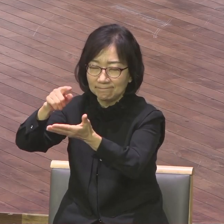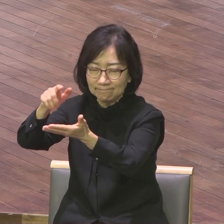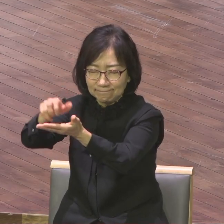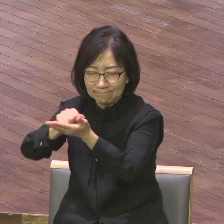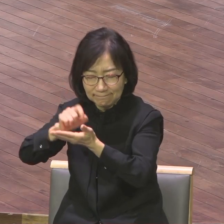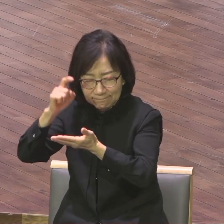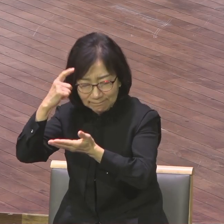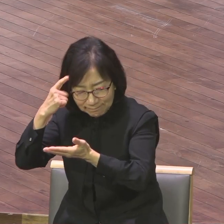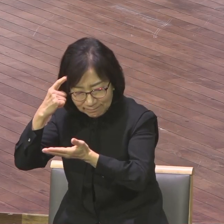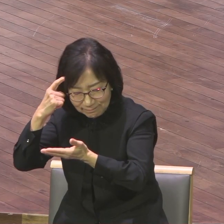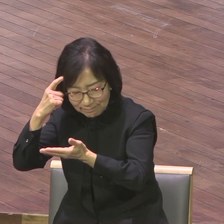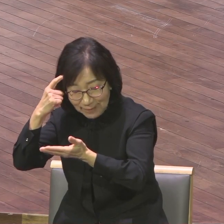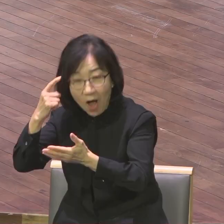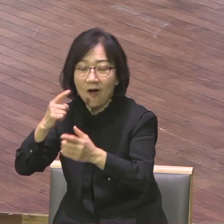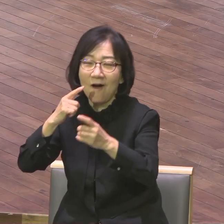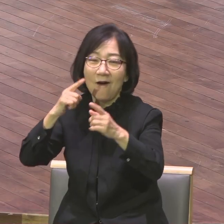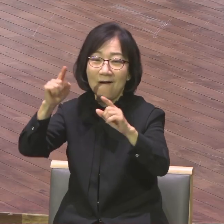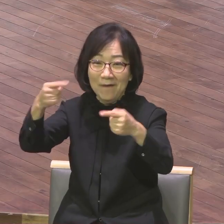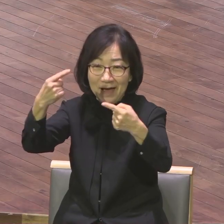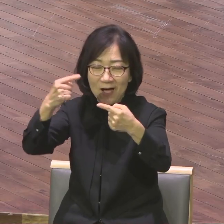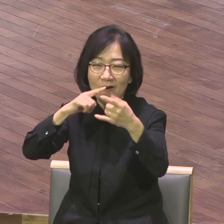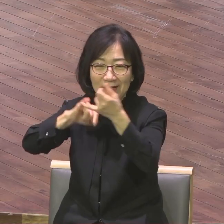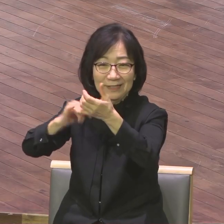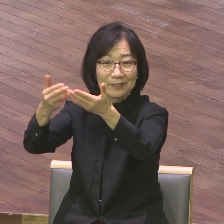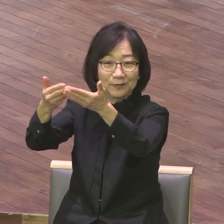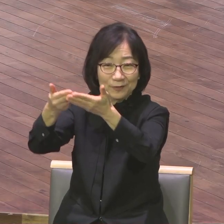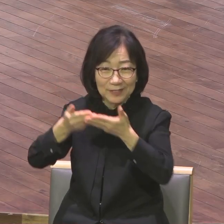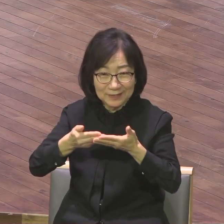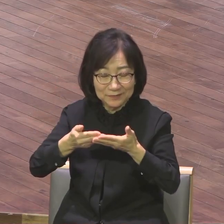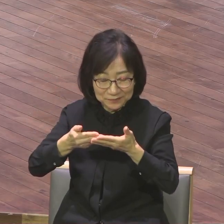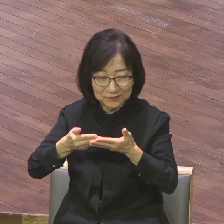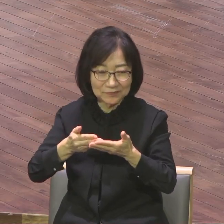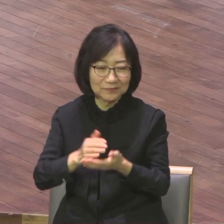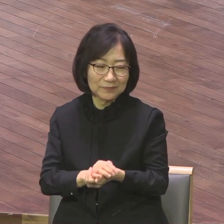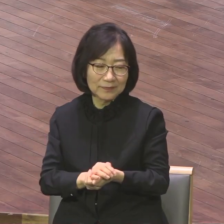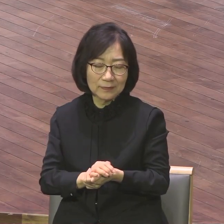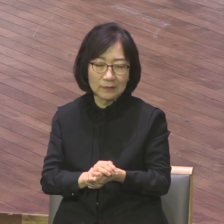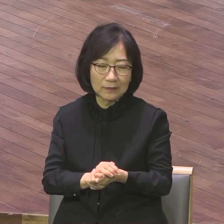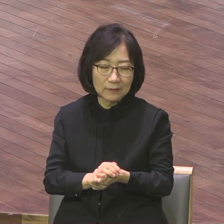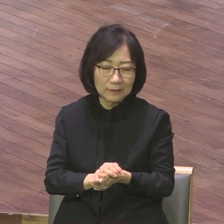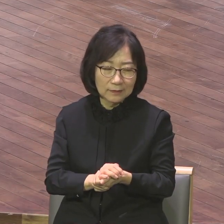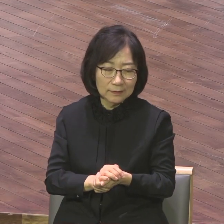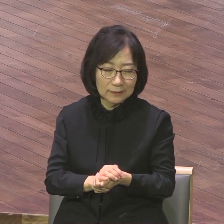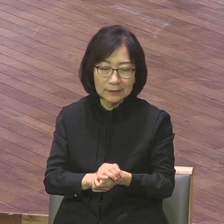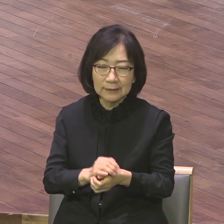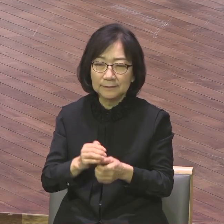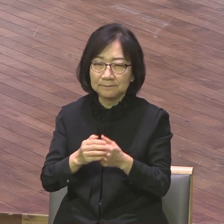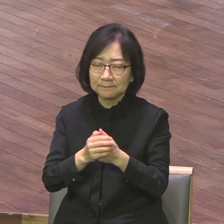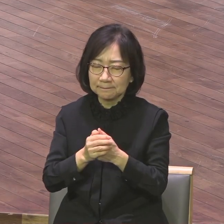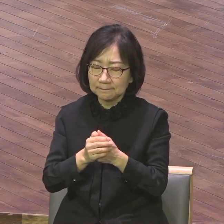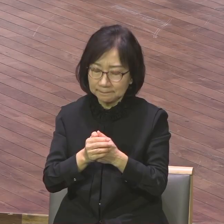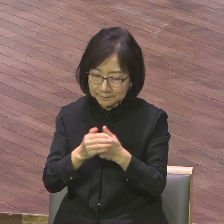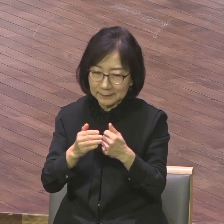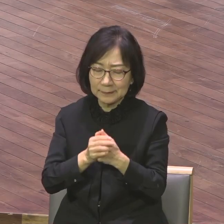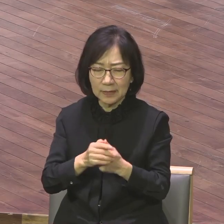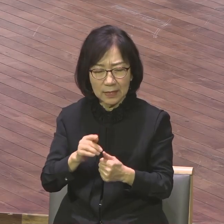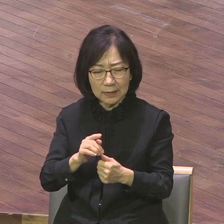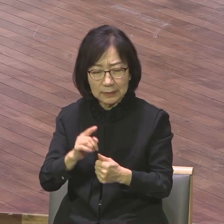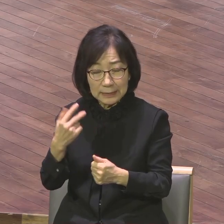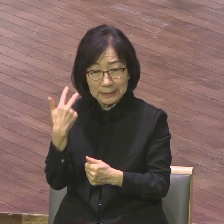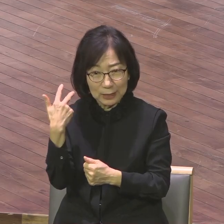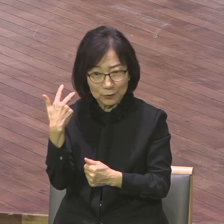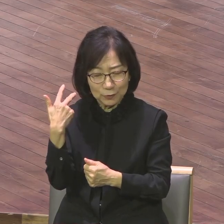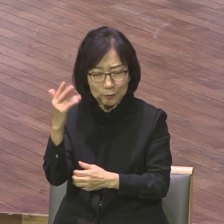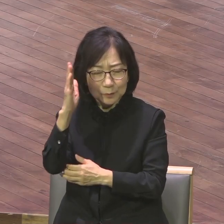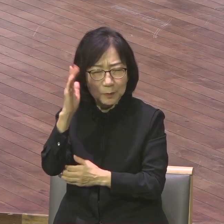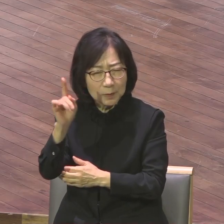하는 하나님의 말씀을 통해서 이제 우리 영혼 공동체가 한 가지 영적 정체성 이걸 살펴보았어요.